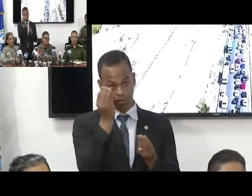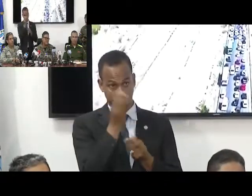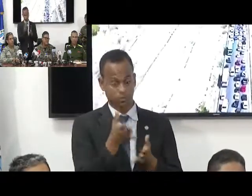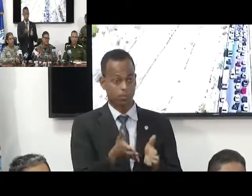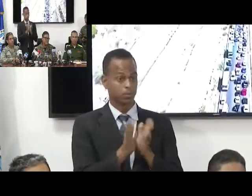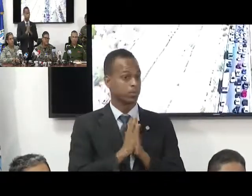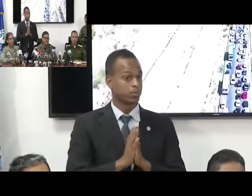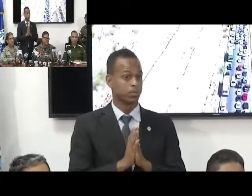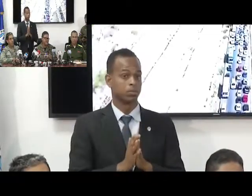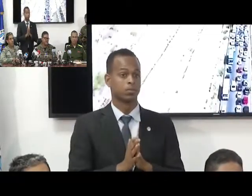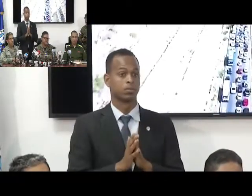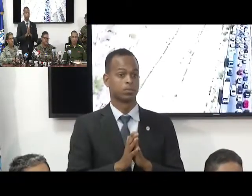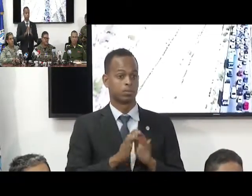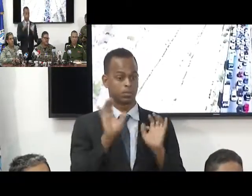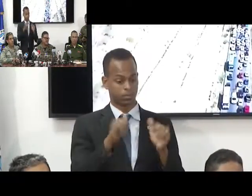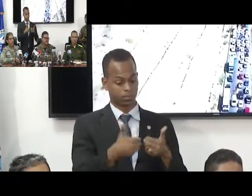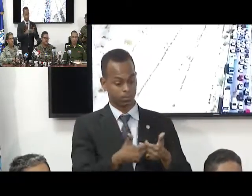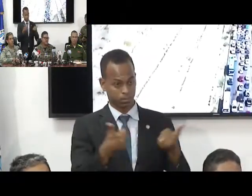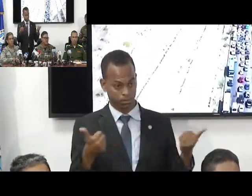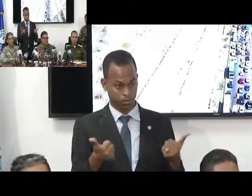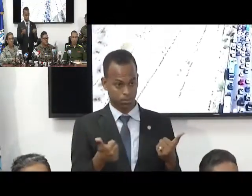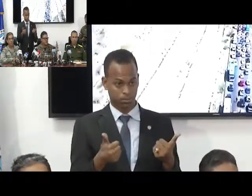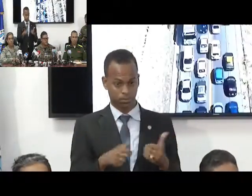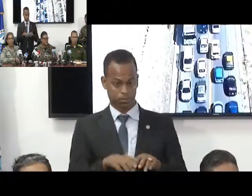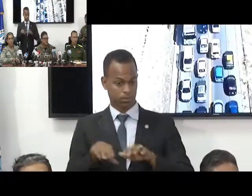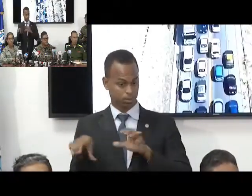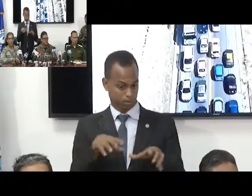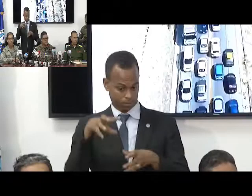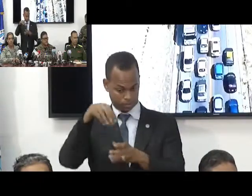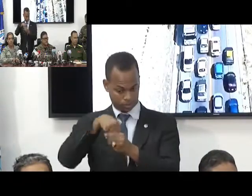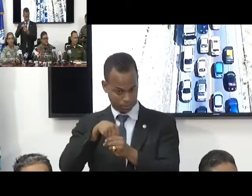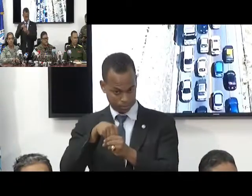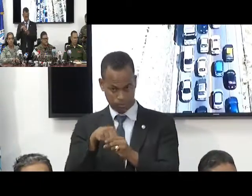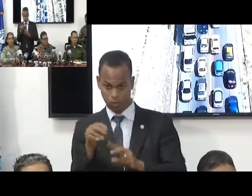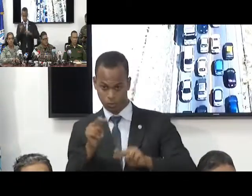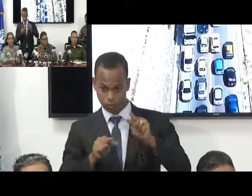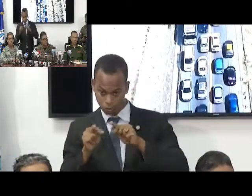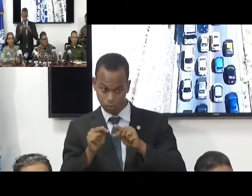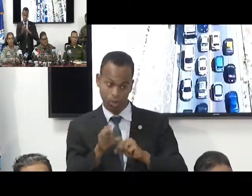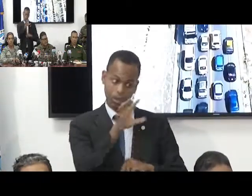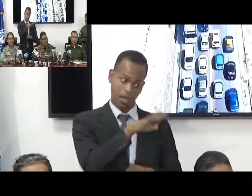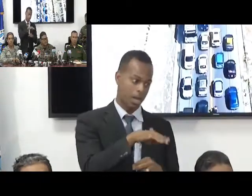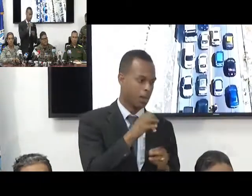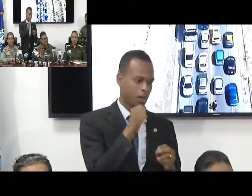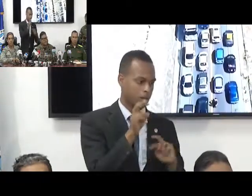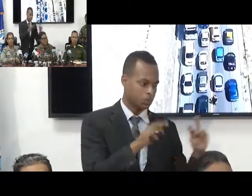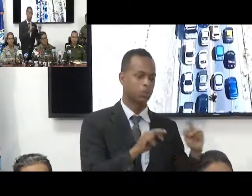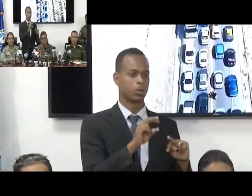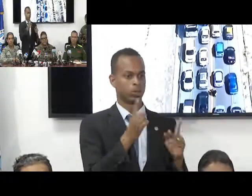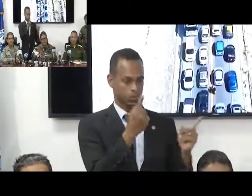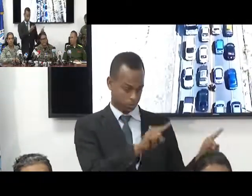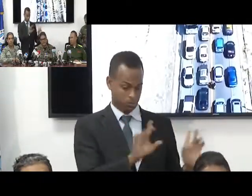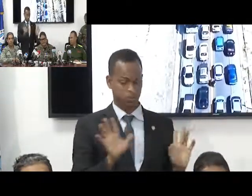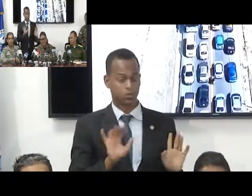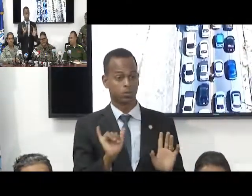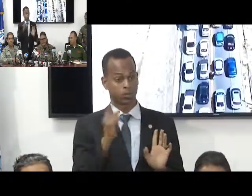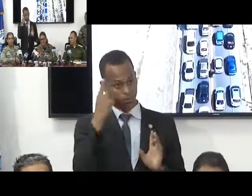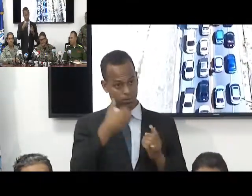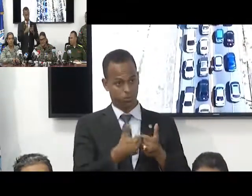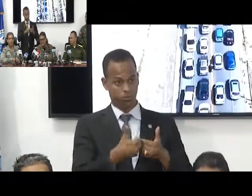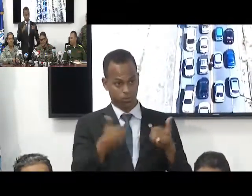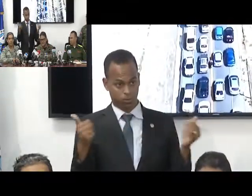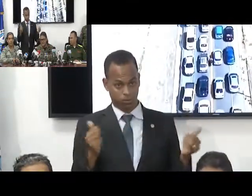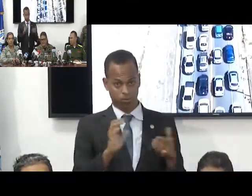pedimos es que por favor hagan la separación de lo que ocurrió dentro del dispositivo y lo que ocurrió fuera. Pero indistintamente, para evitar